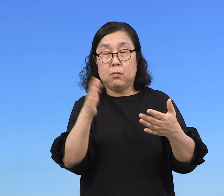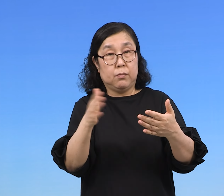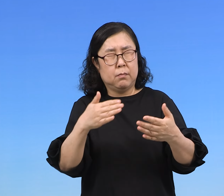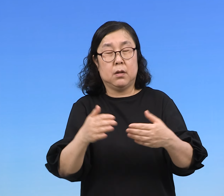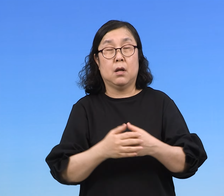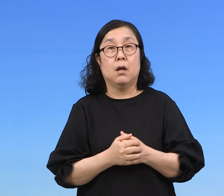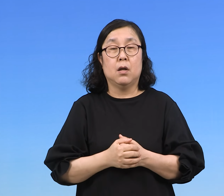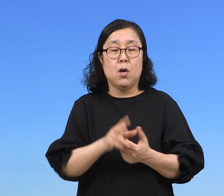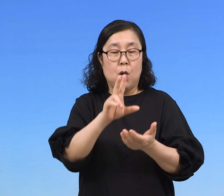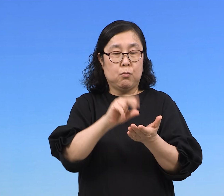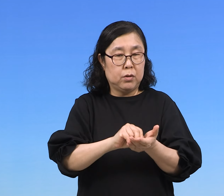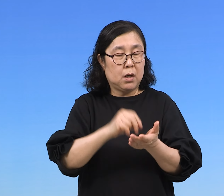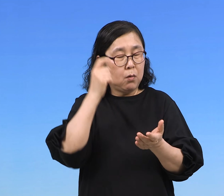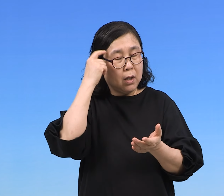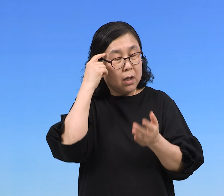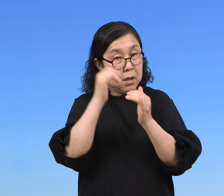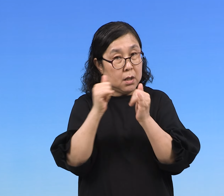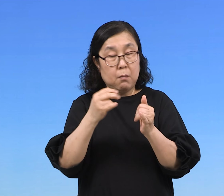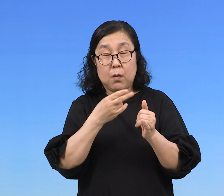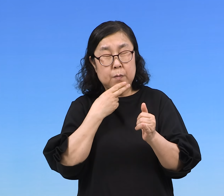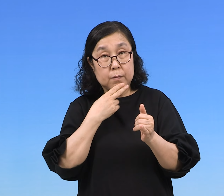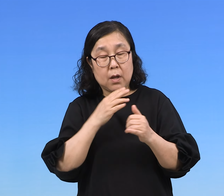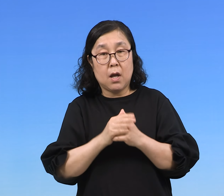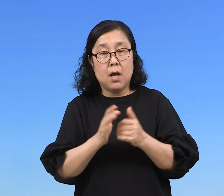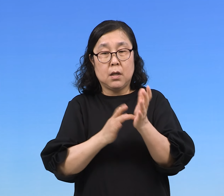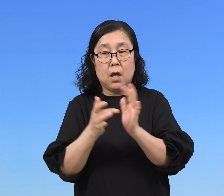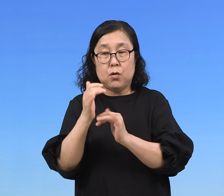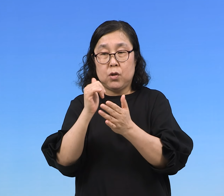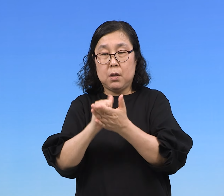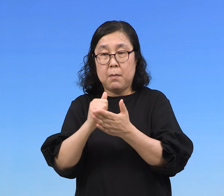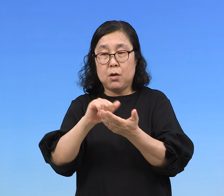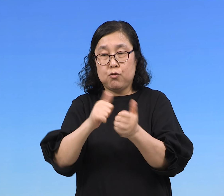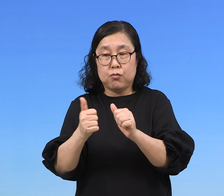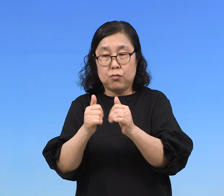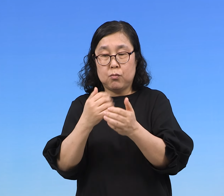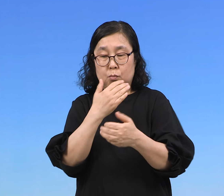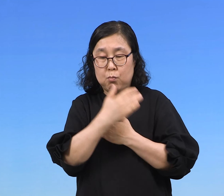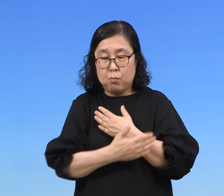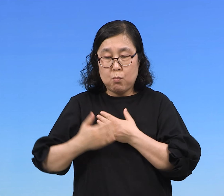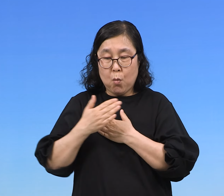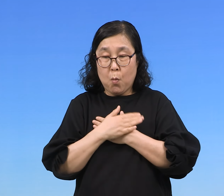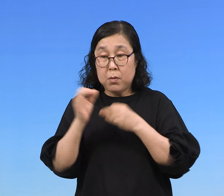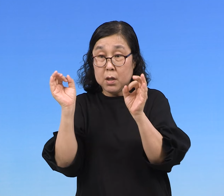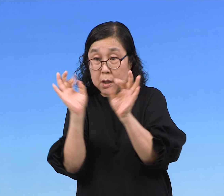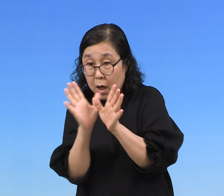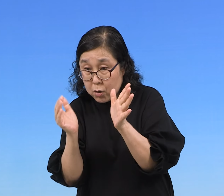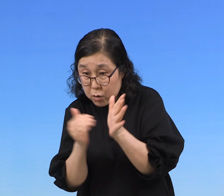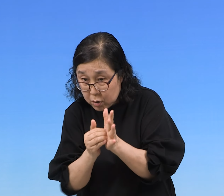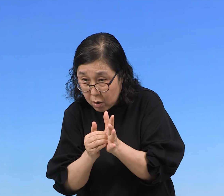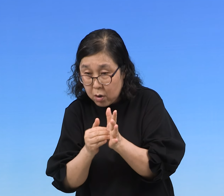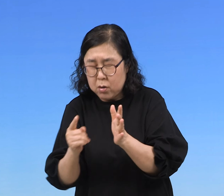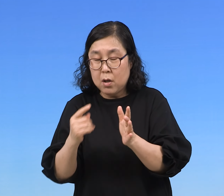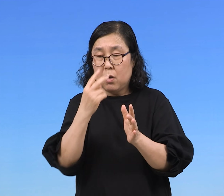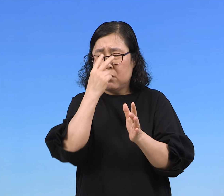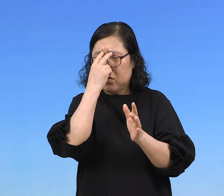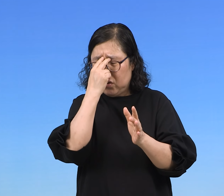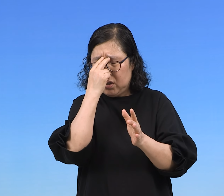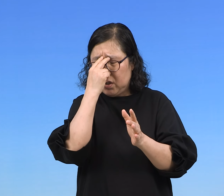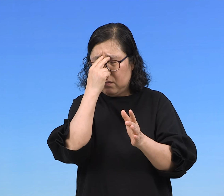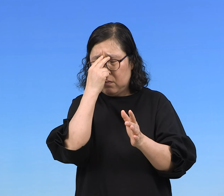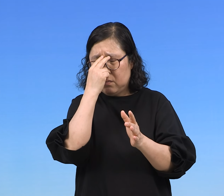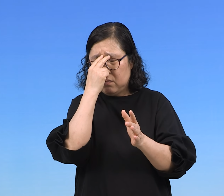아니, 지금 예수님의 시체가 보이지 않습니다. 이게 어떻게 근심할